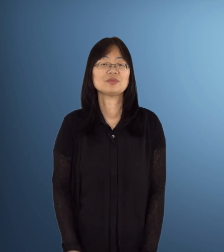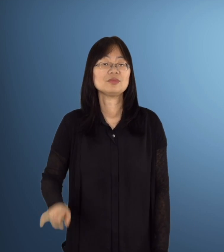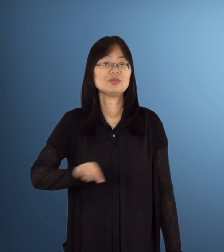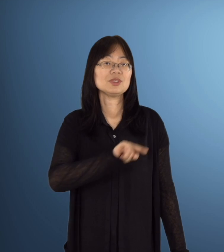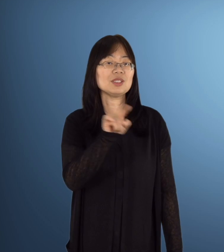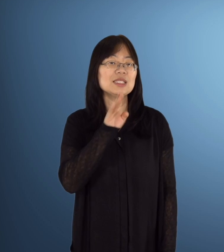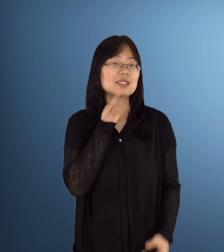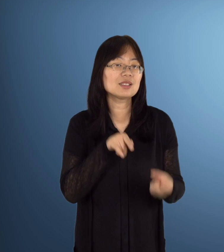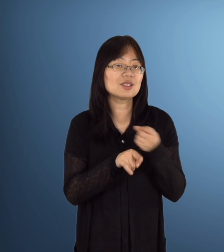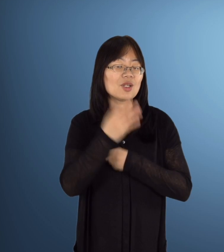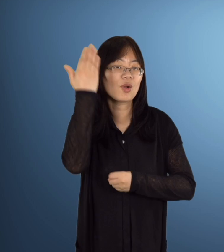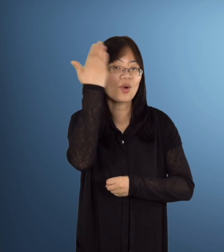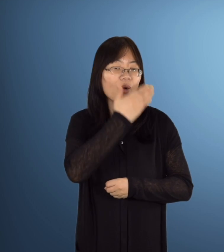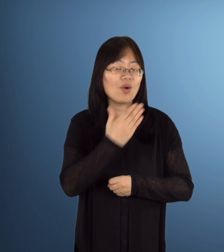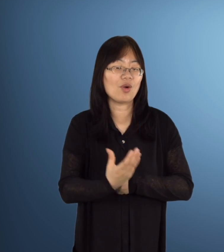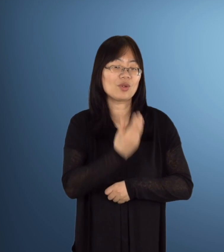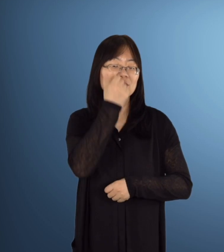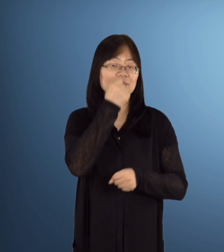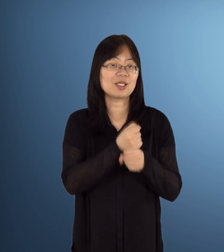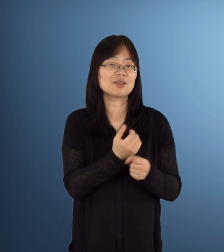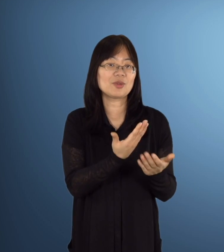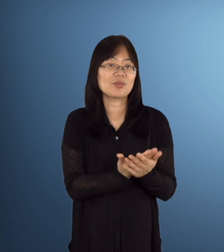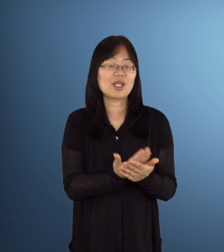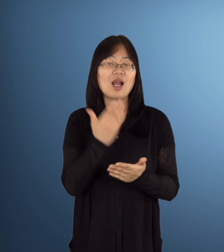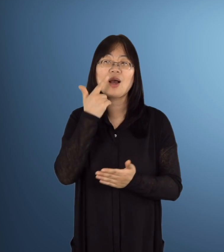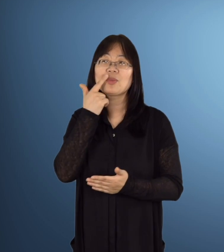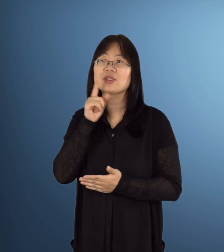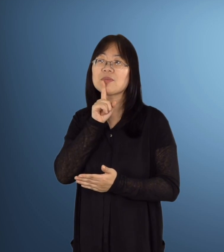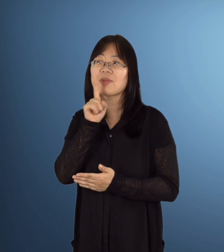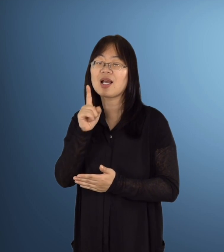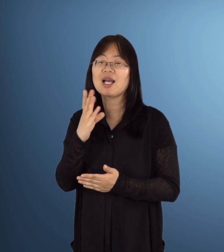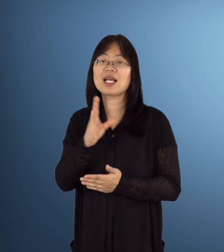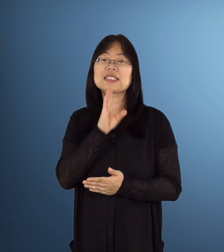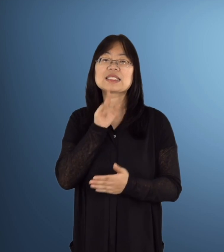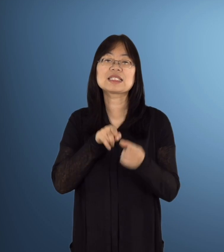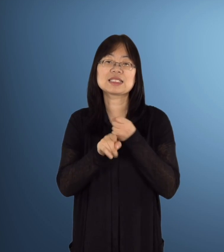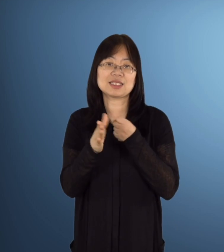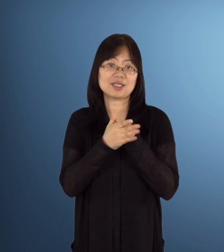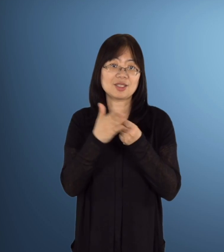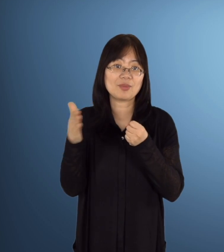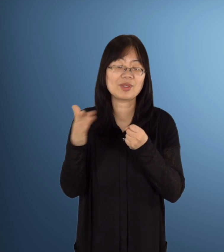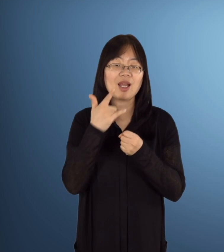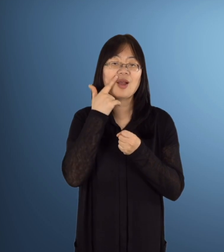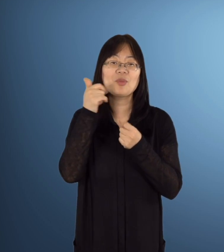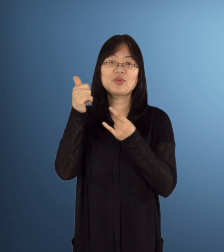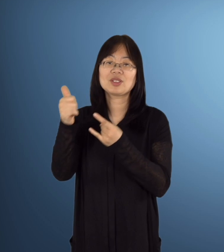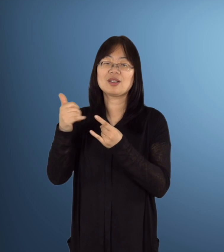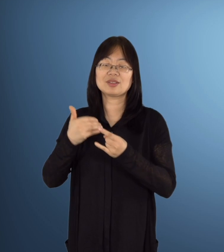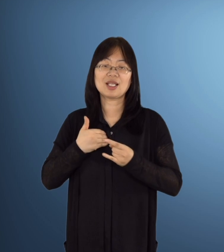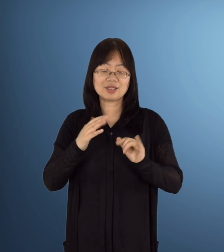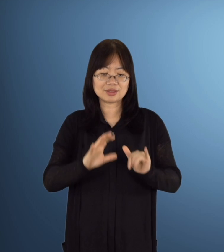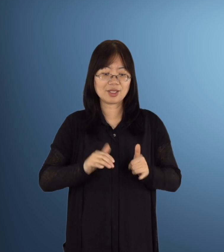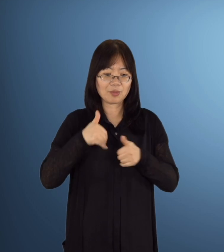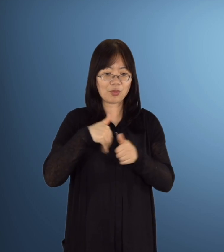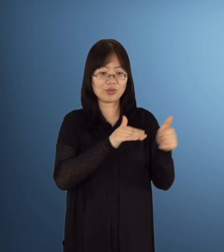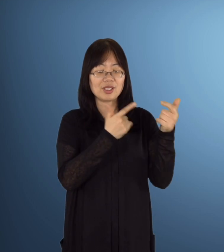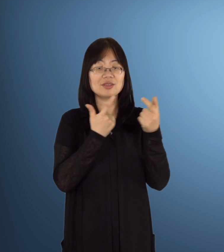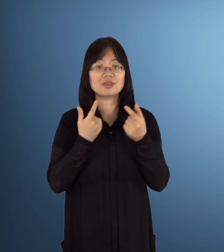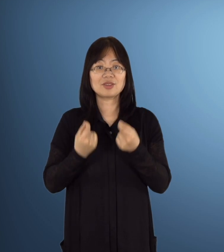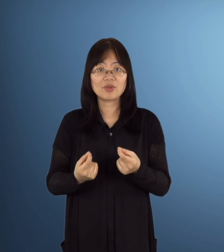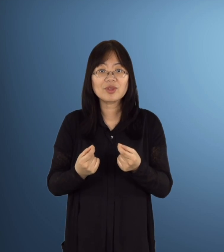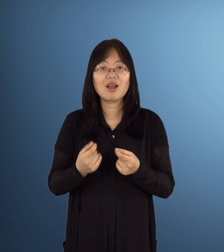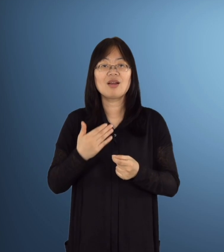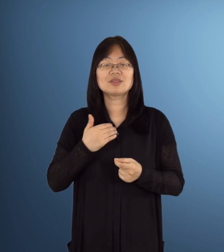그들을 진리로 거룩하게 하옵소서. 아버지의 말씀은 진리니이다. 아버지께서 나를 세상에 보내신 것